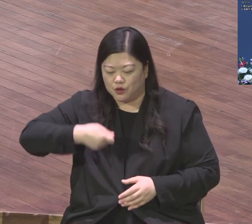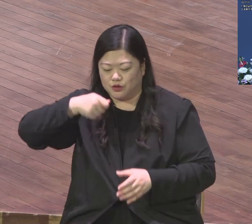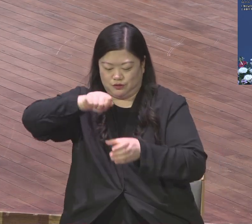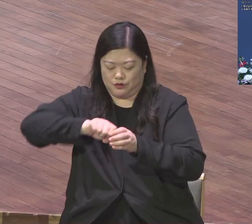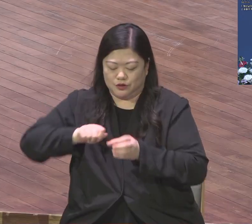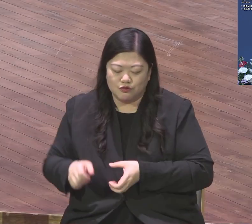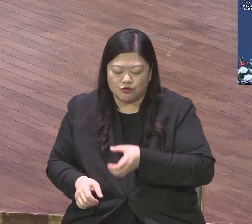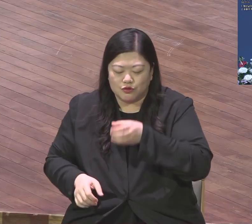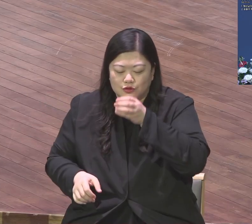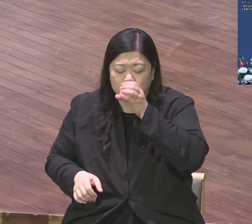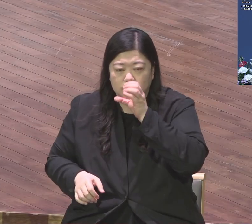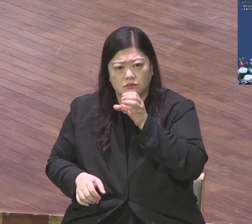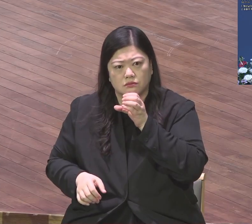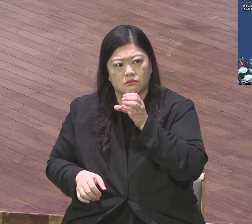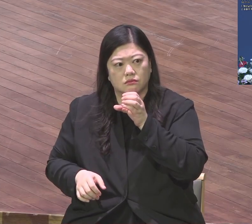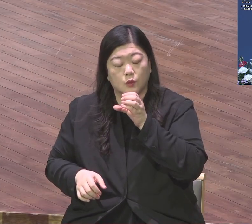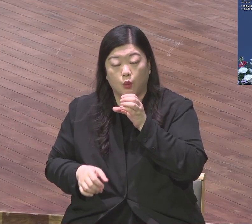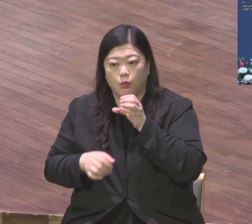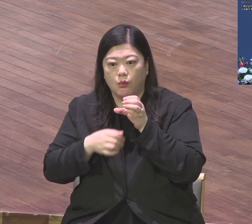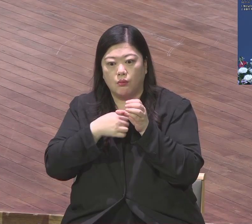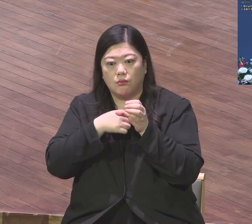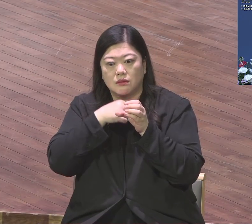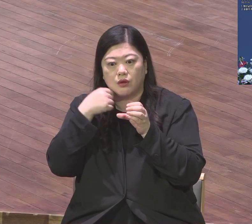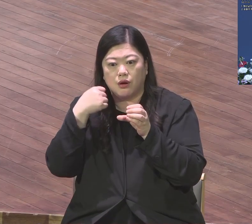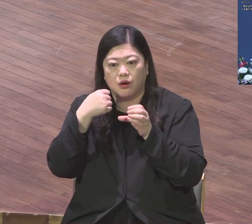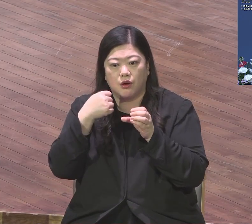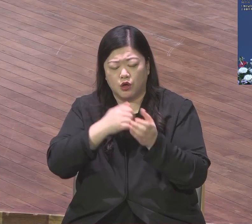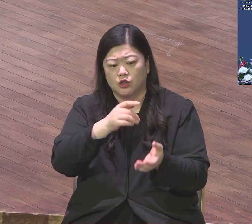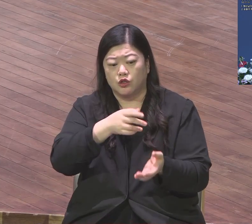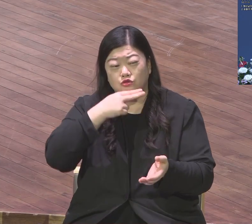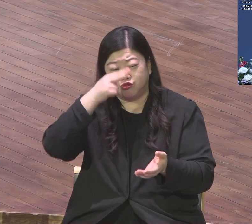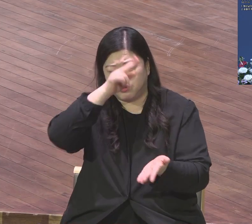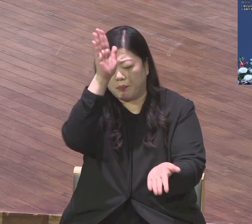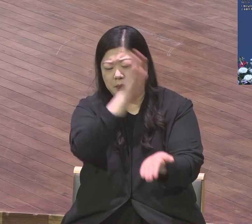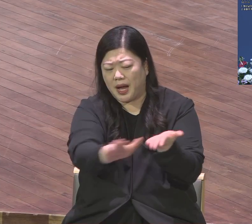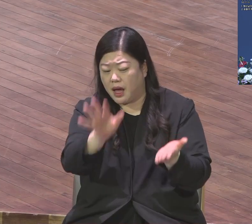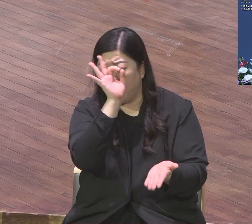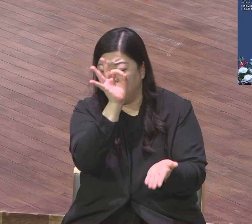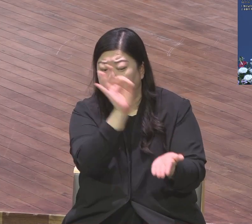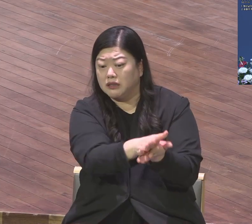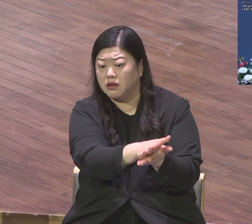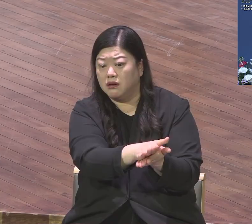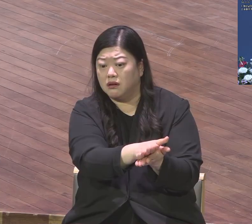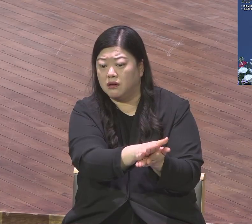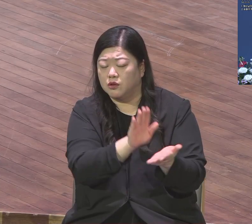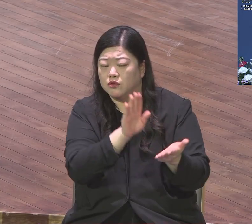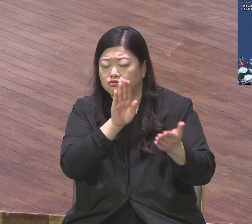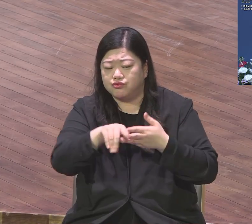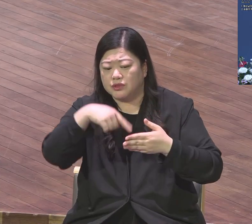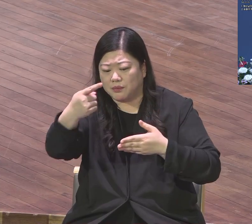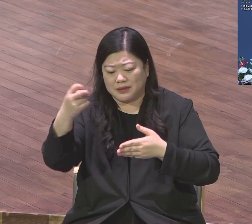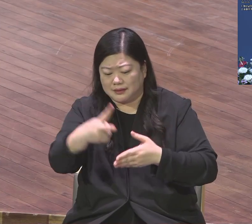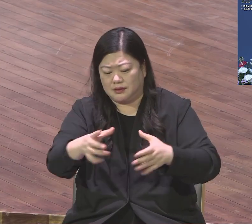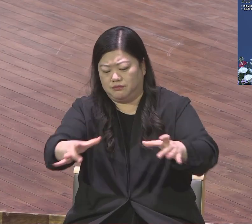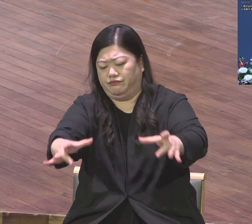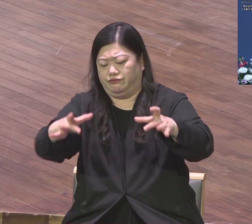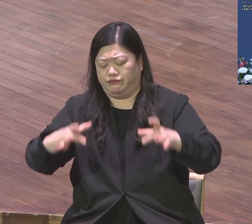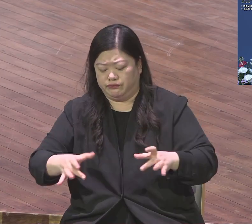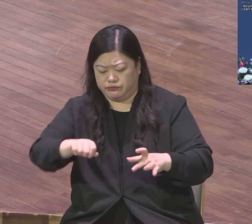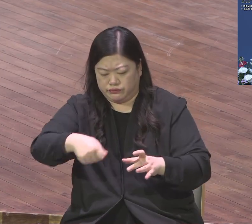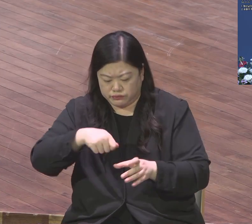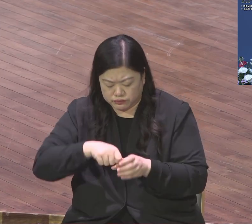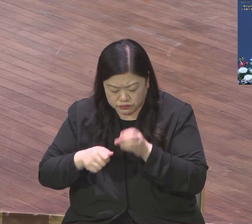다른 최상급의 포도주 맛을 보게 되었다라는 고백이에요. 사실 예수님이 물을 포도주